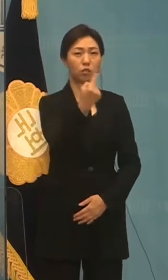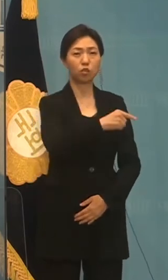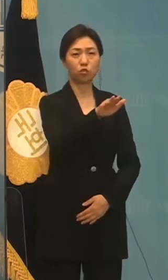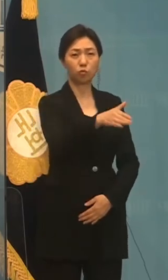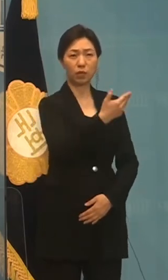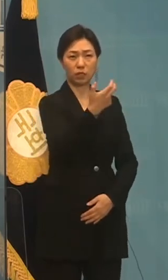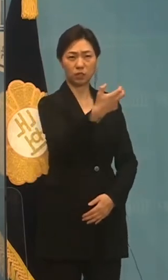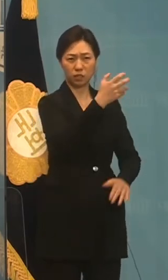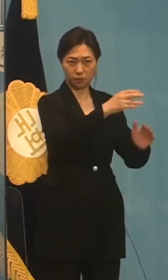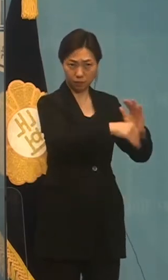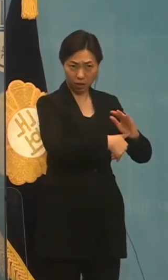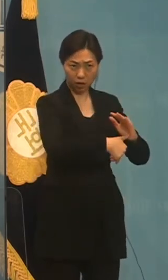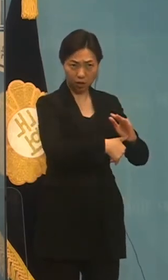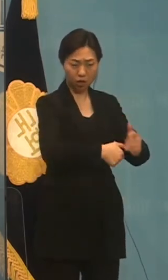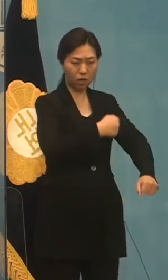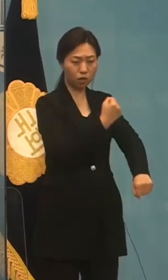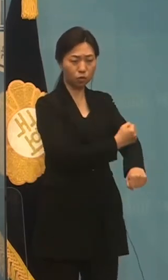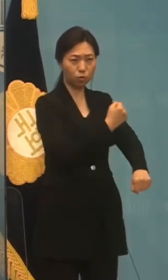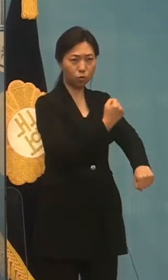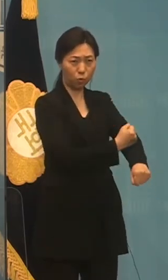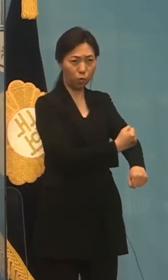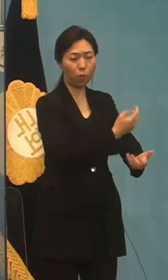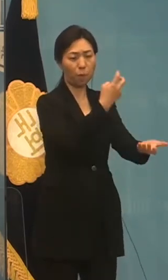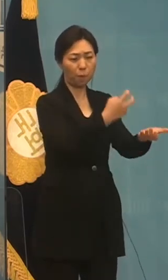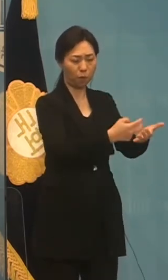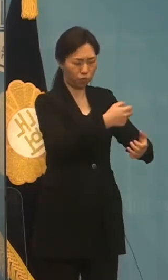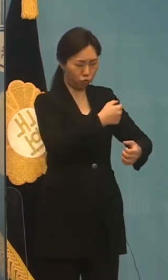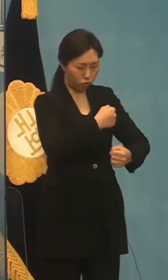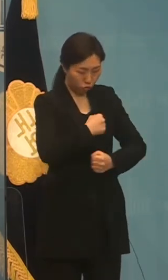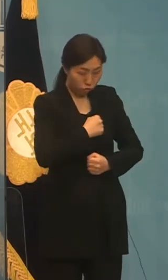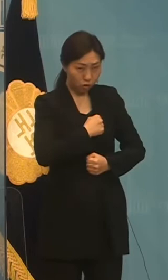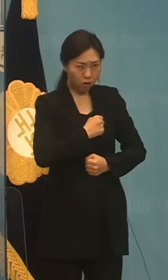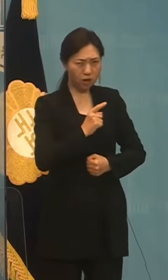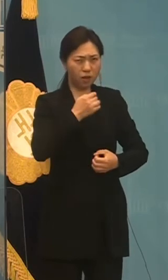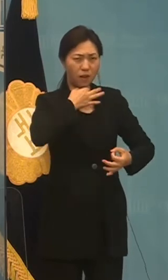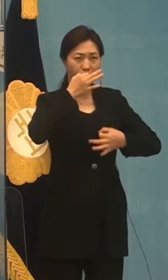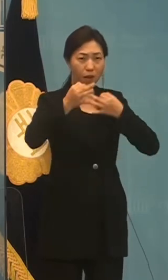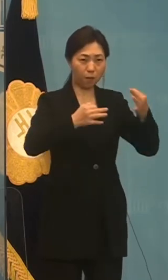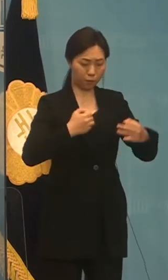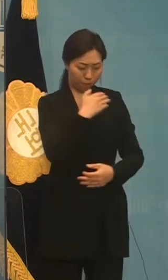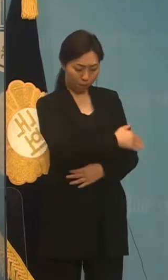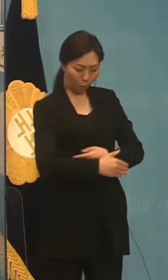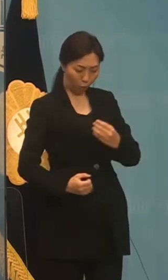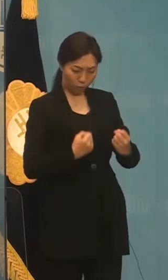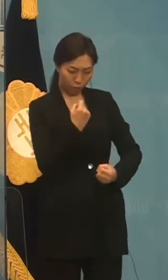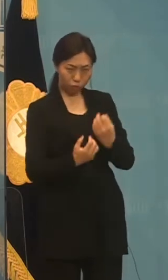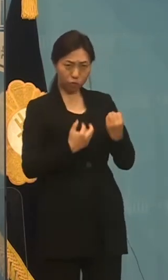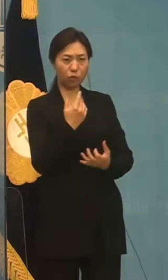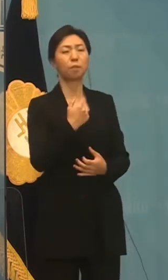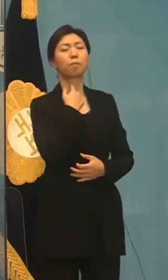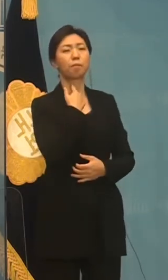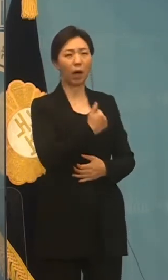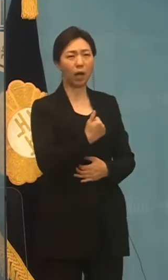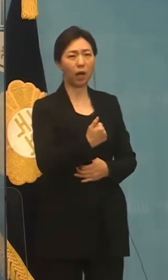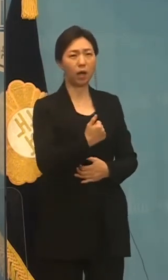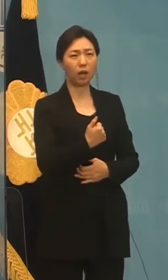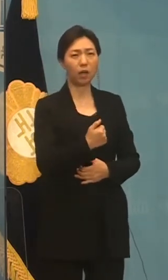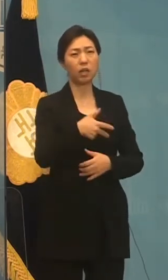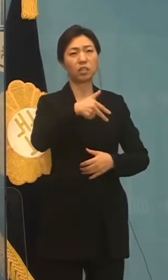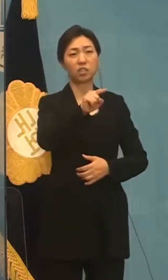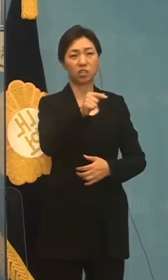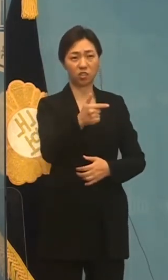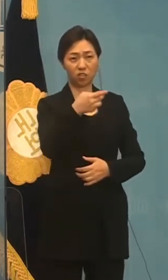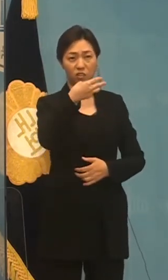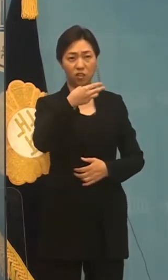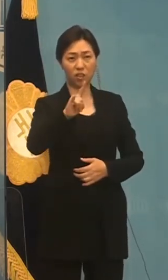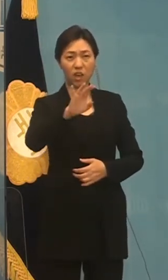1970년에 근로기준법을 준수하라며 몸에 불을 살랐던 전태일 열사의 51주기가 되는